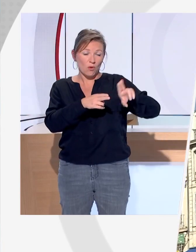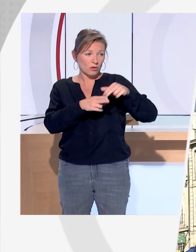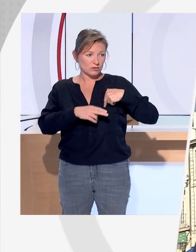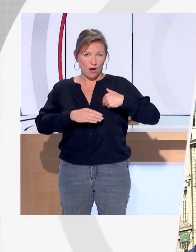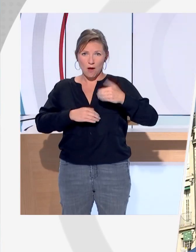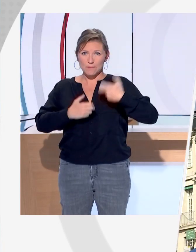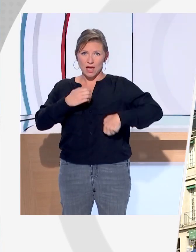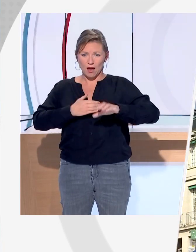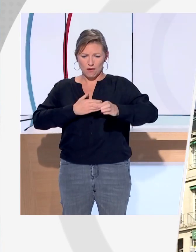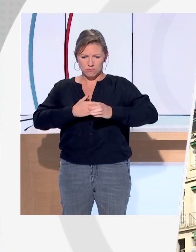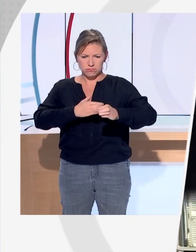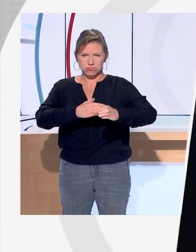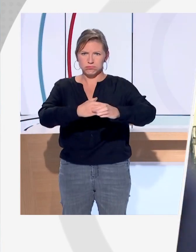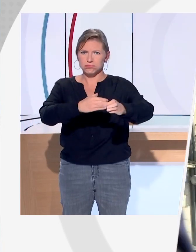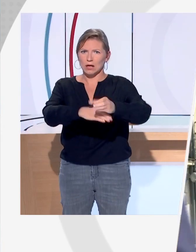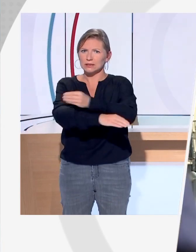sont beaucoup mieux joints, etc.